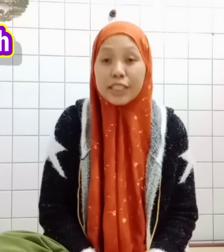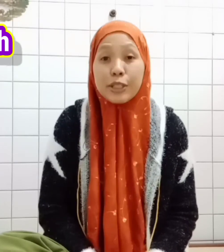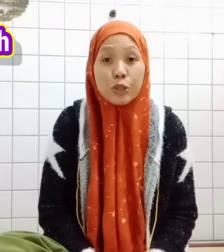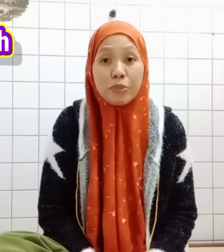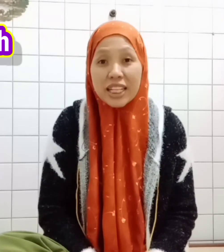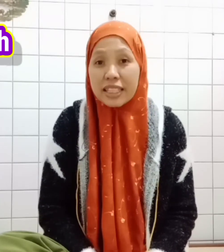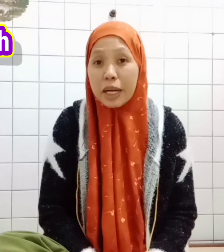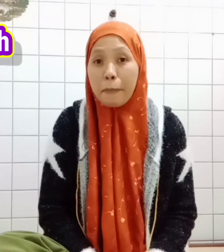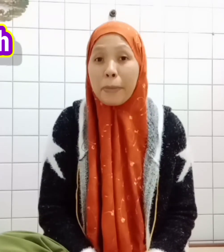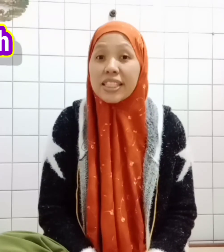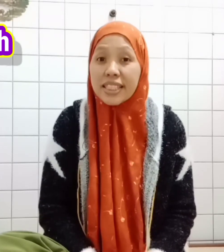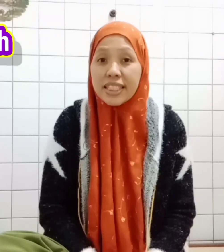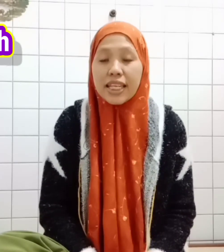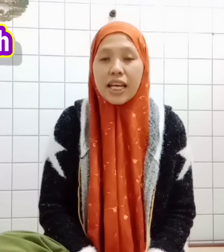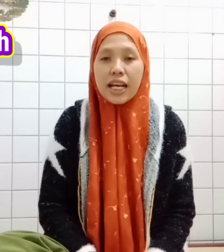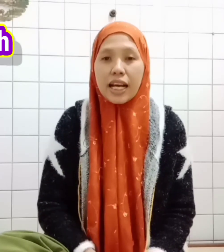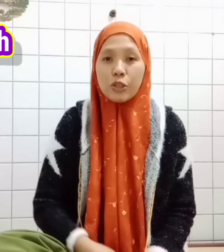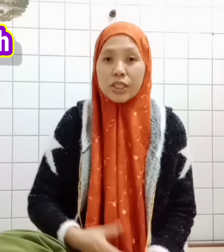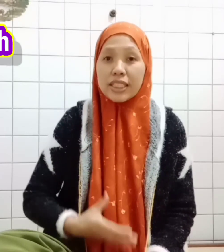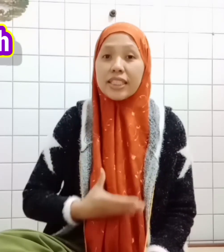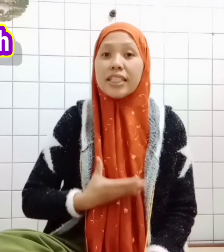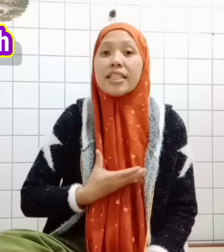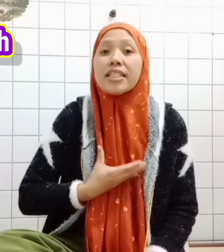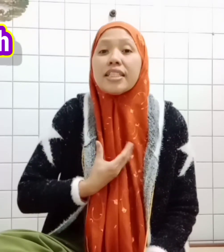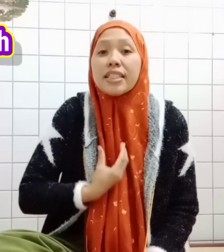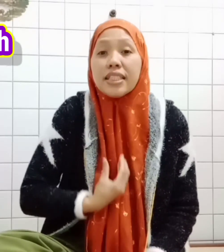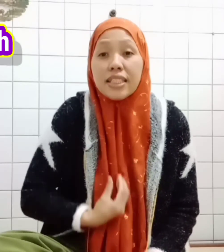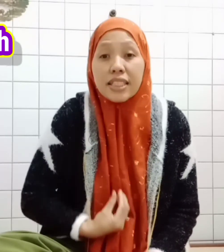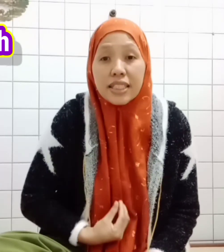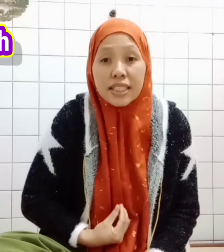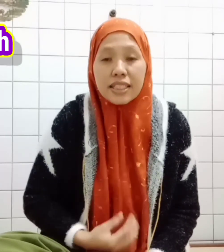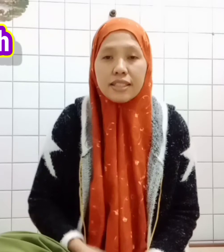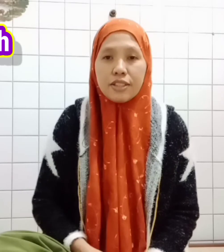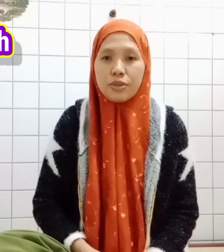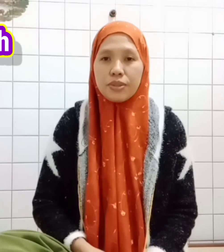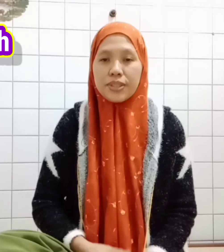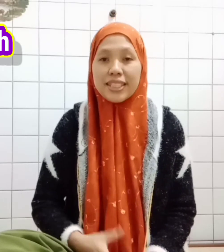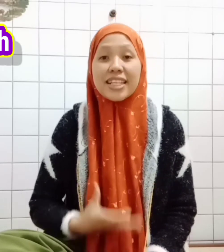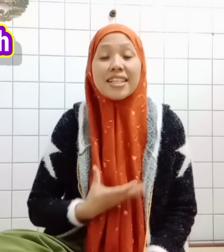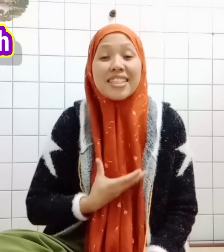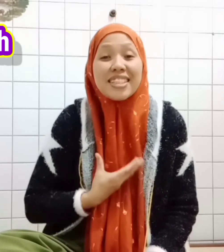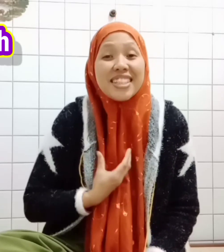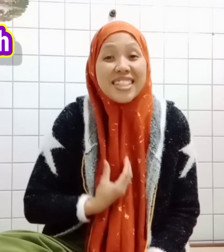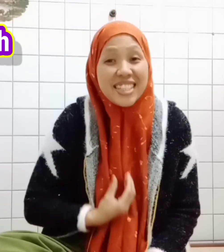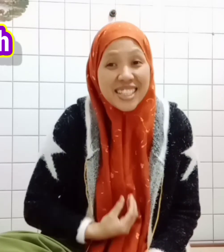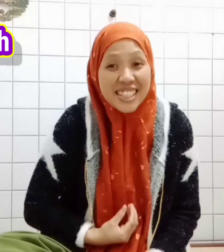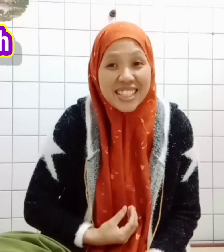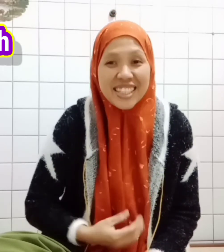Terus perasaan yang keempat, sedih. Kalau sedih, sedih gitu. Sedih